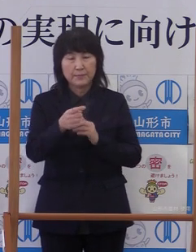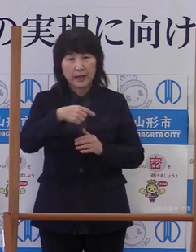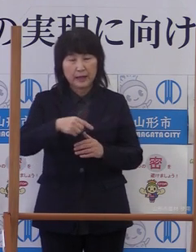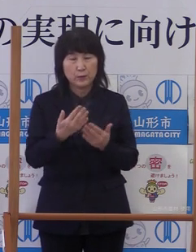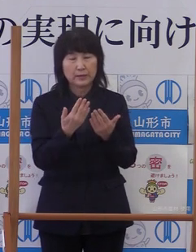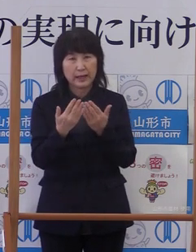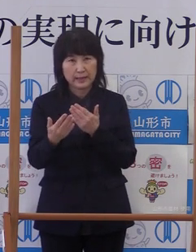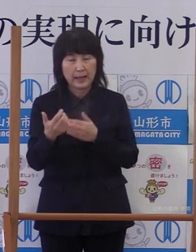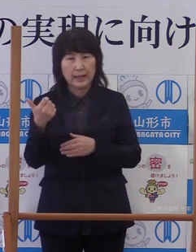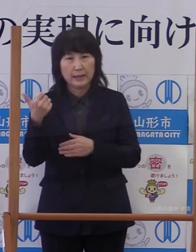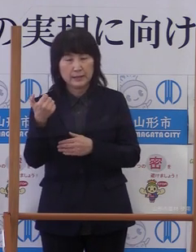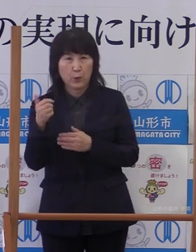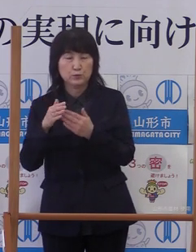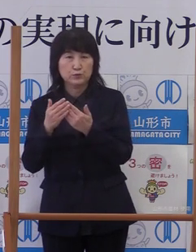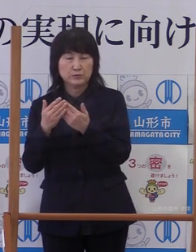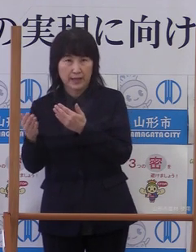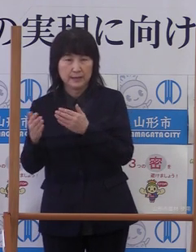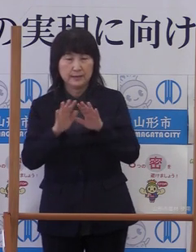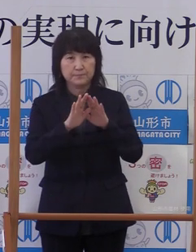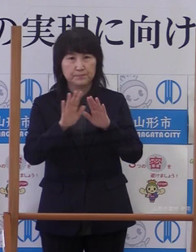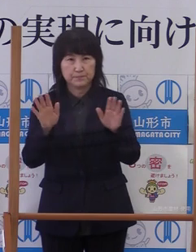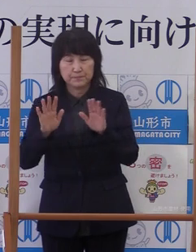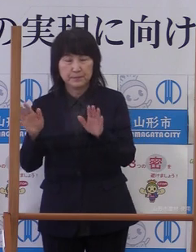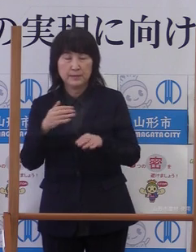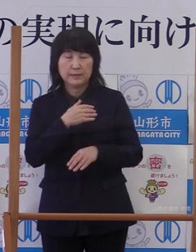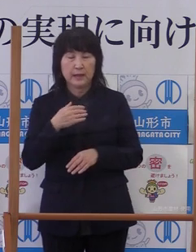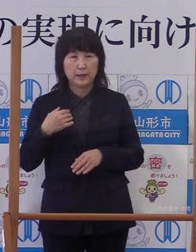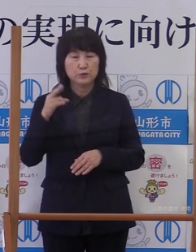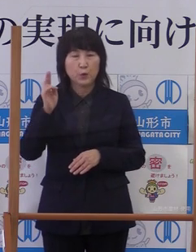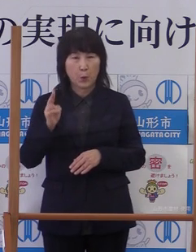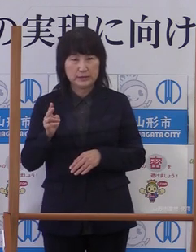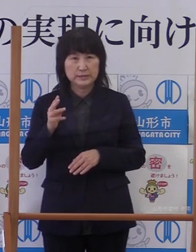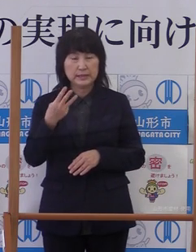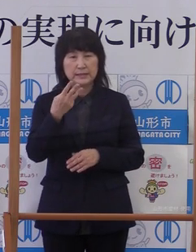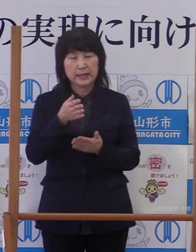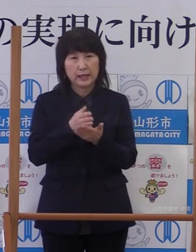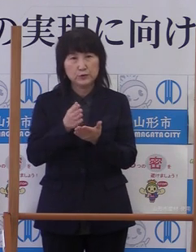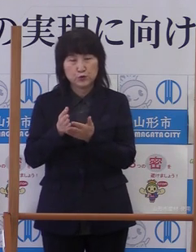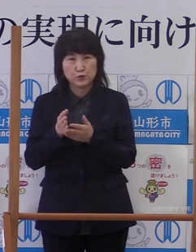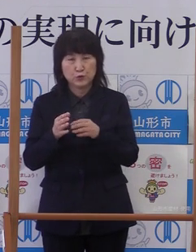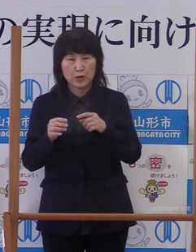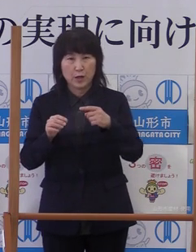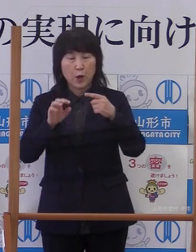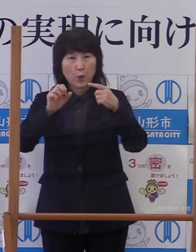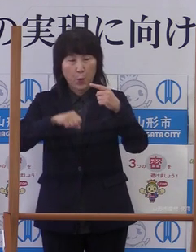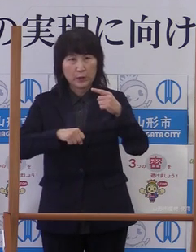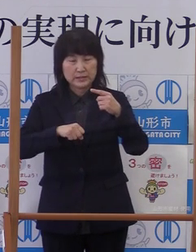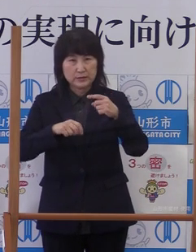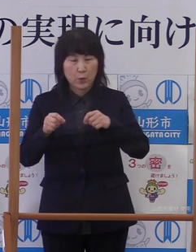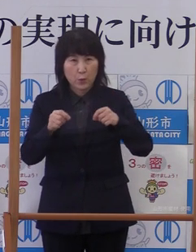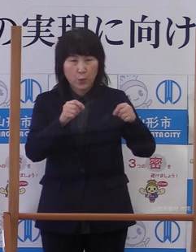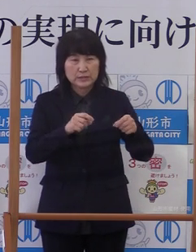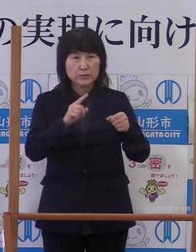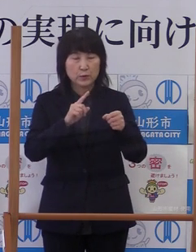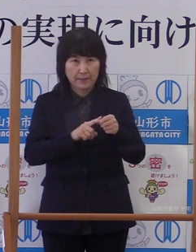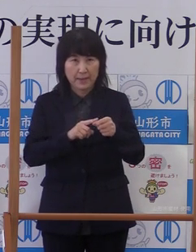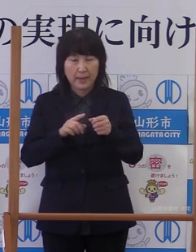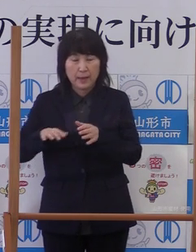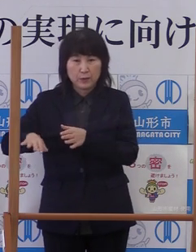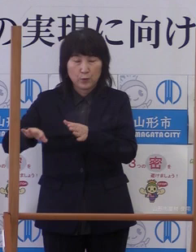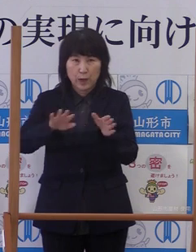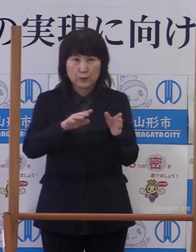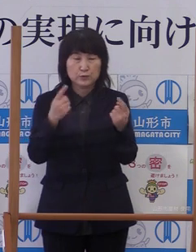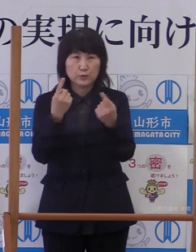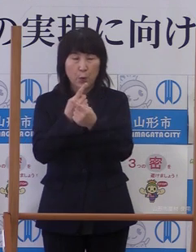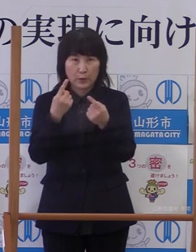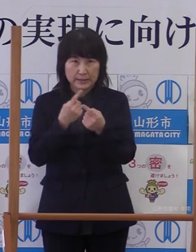会や記録会等が開催できるよう、3種公認の更新に向け、トラック等の回収及び競